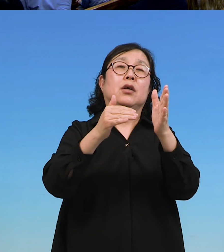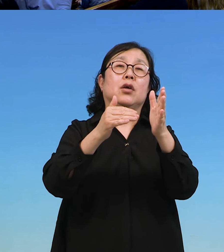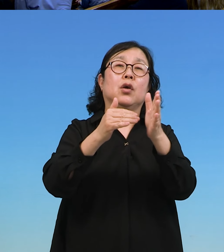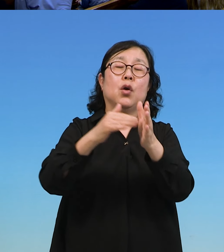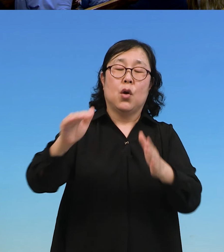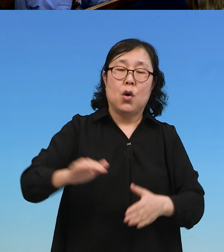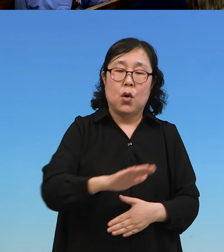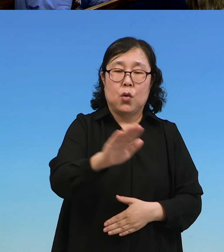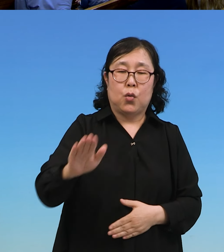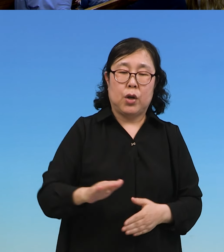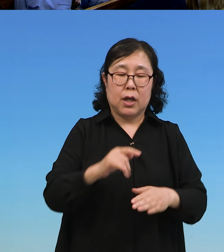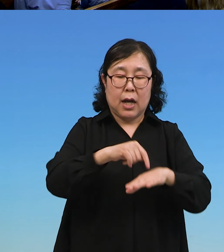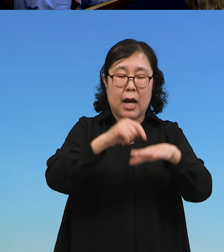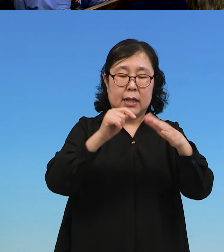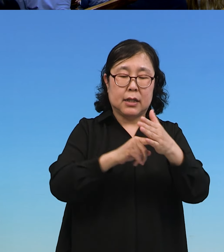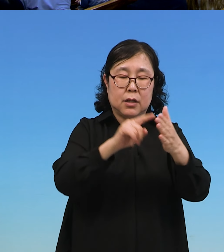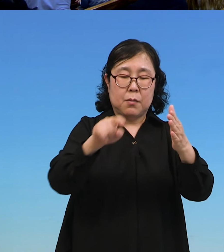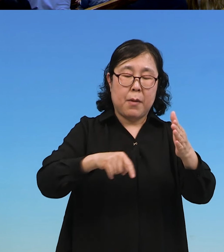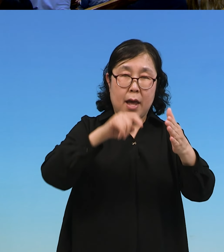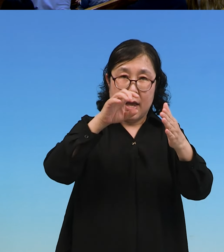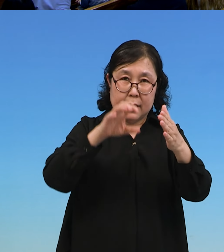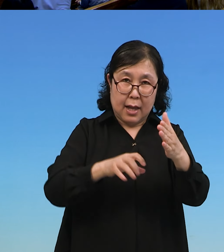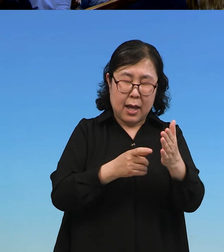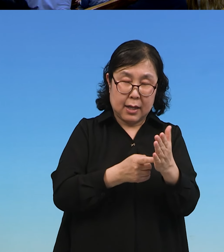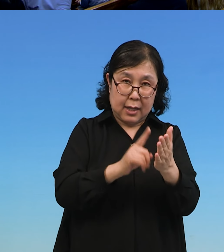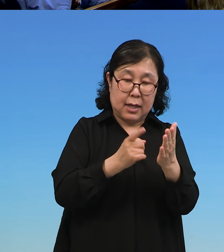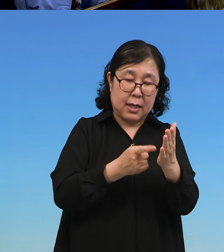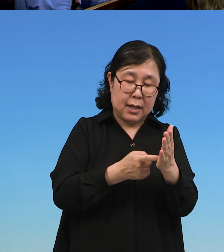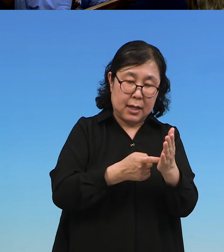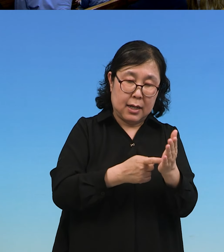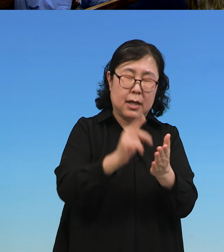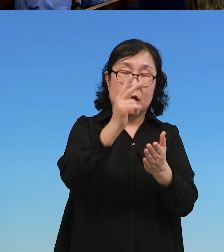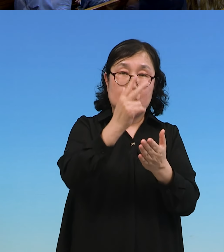우리 가슴에 새긴 주의 십자가 사랑,